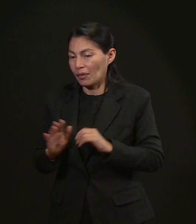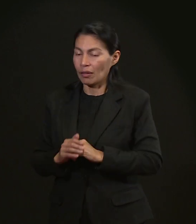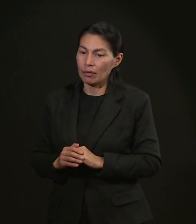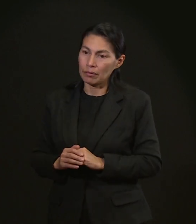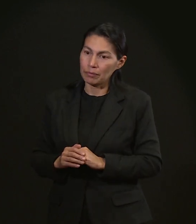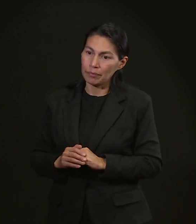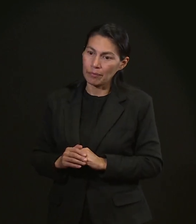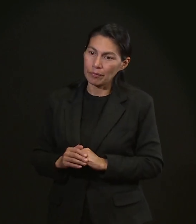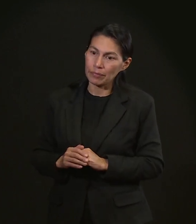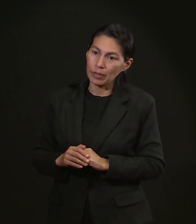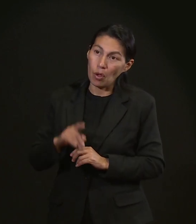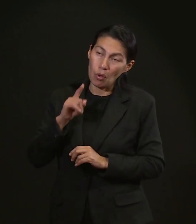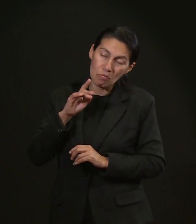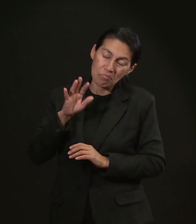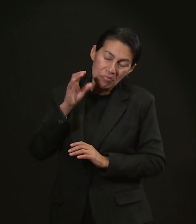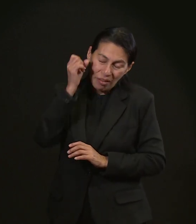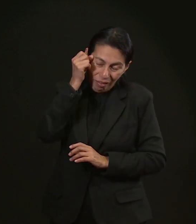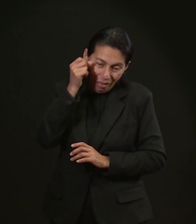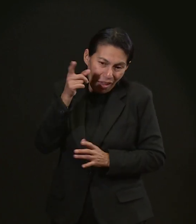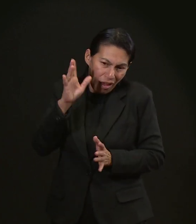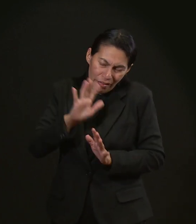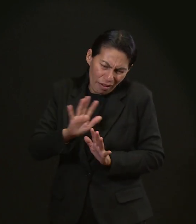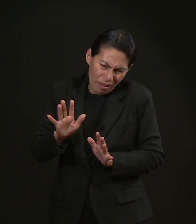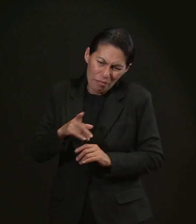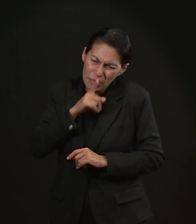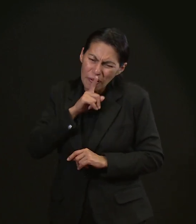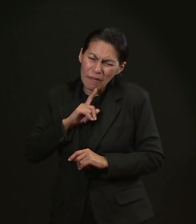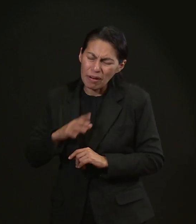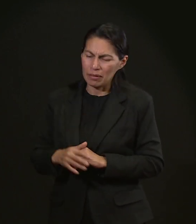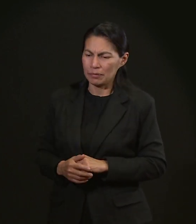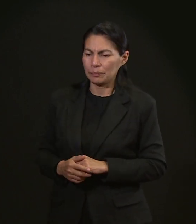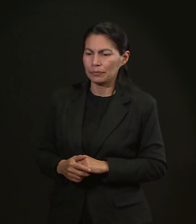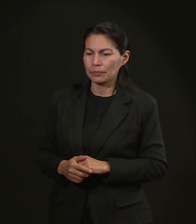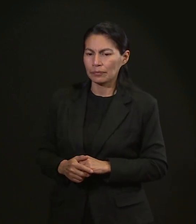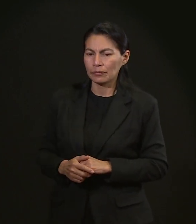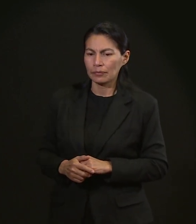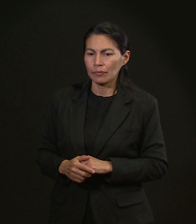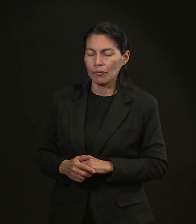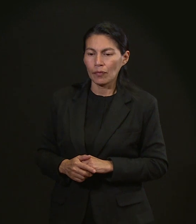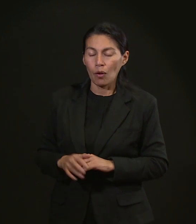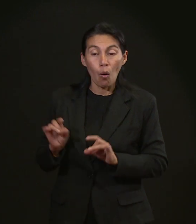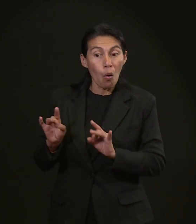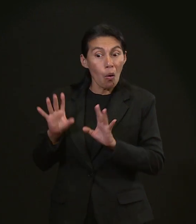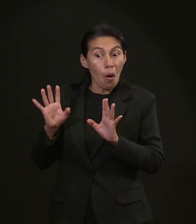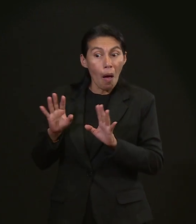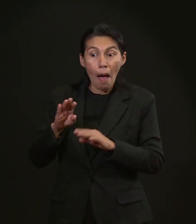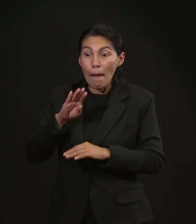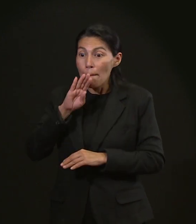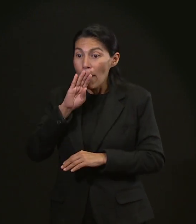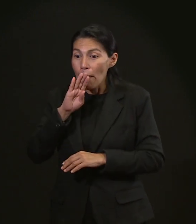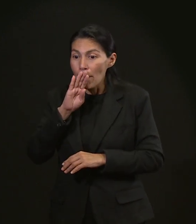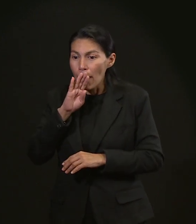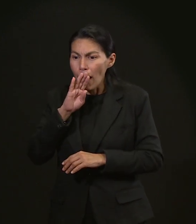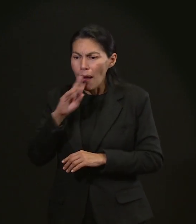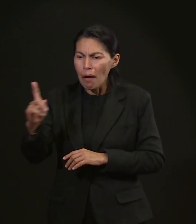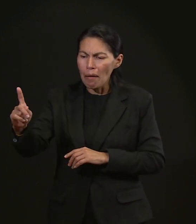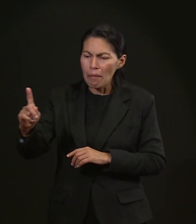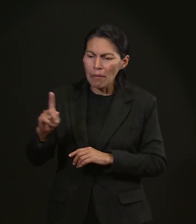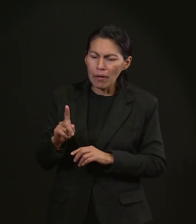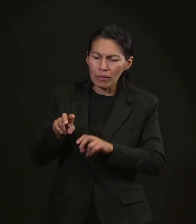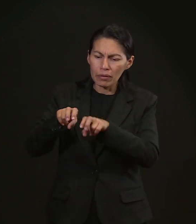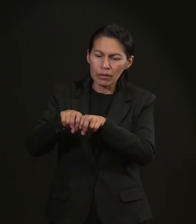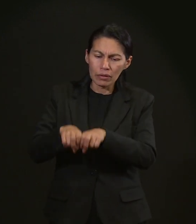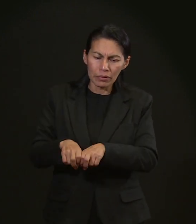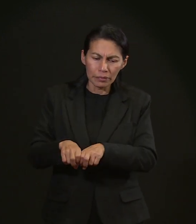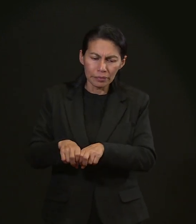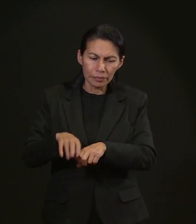así va a hacer es que era puro cuento y entonces un día mi mamá si ya sin que yo le pidió nada